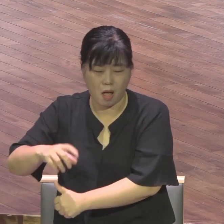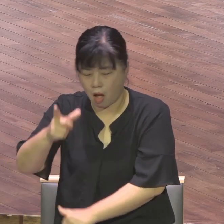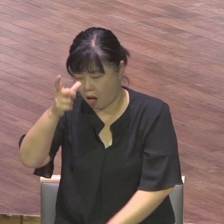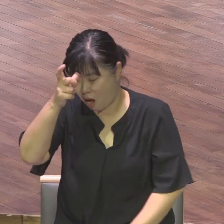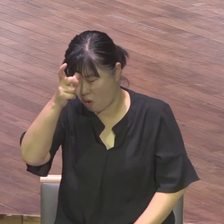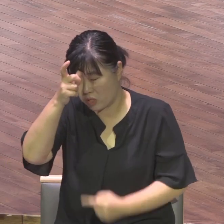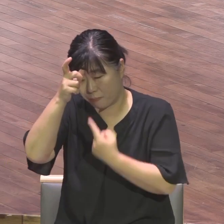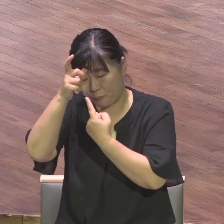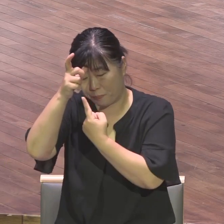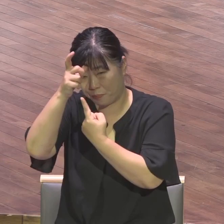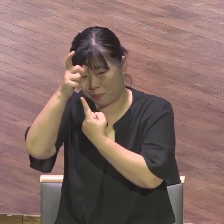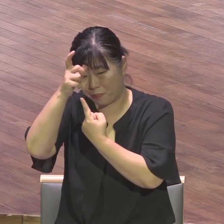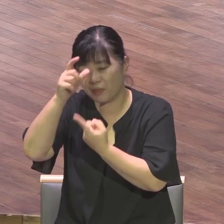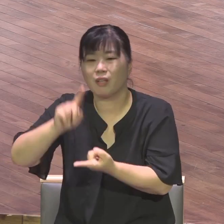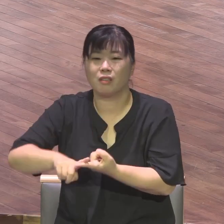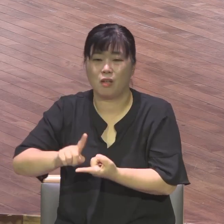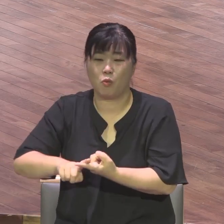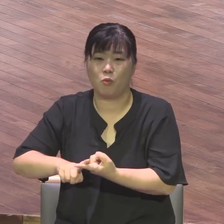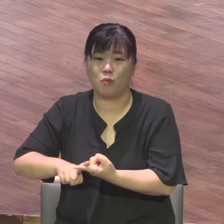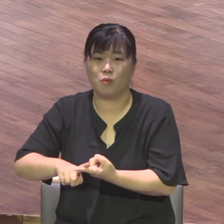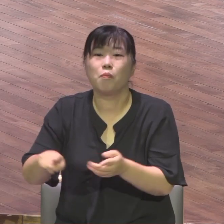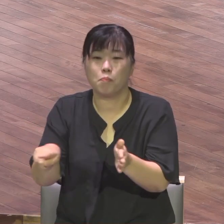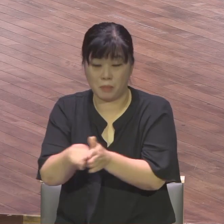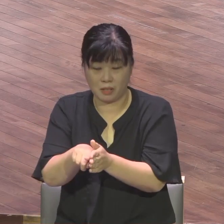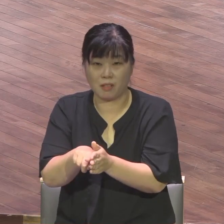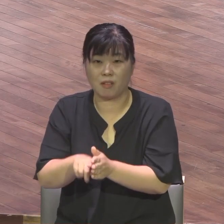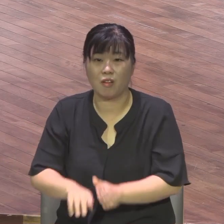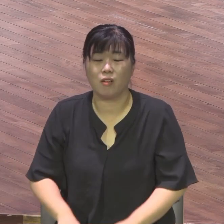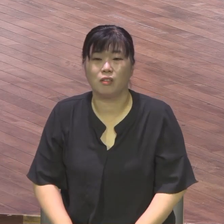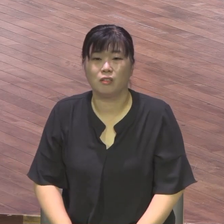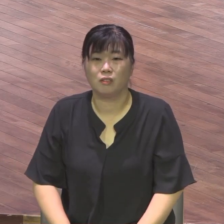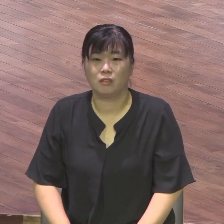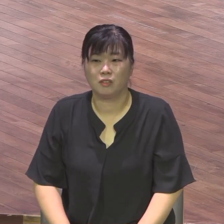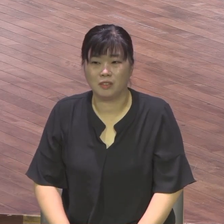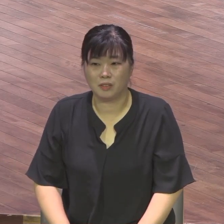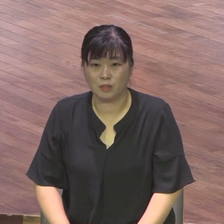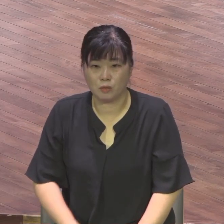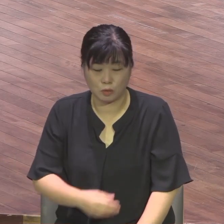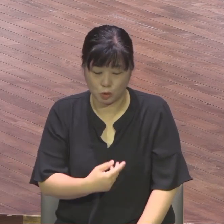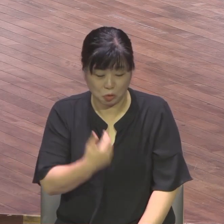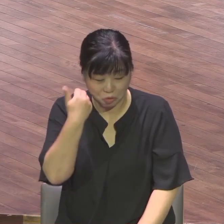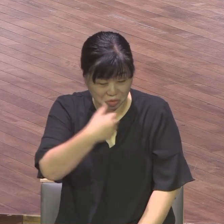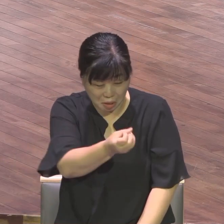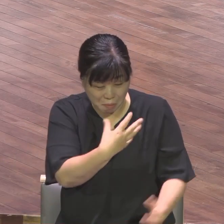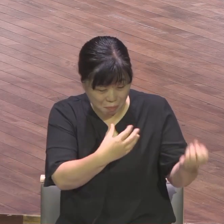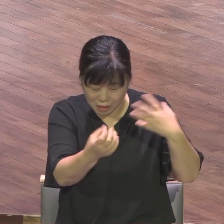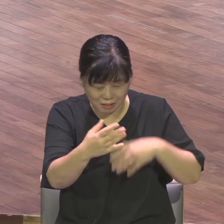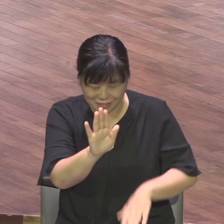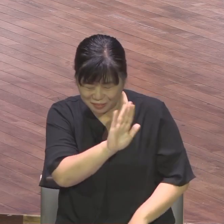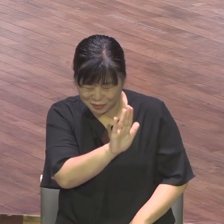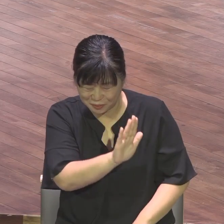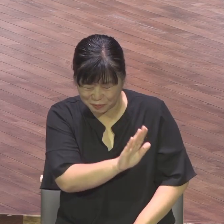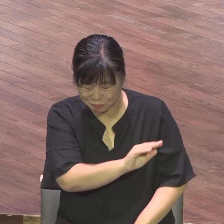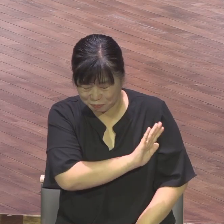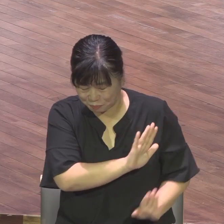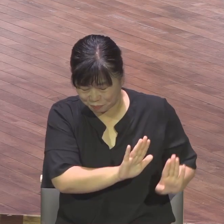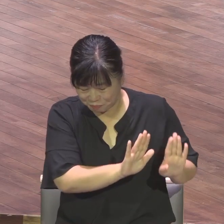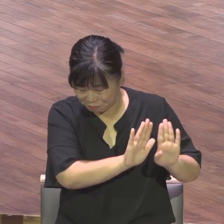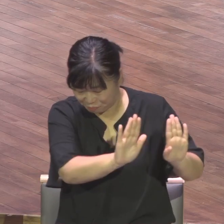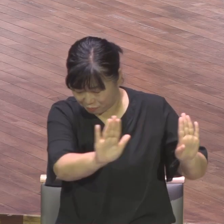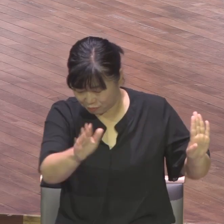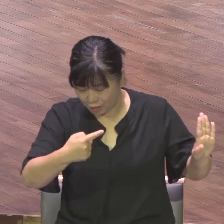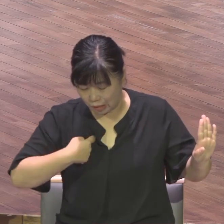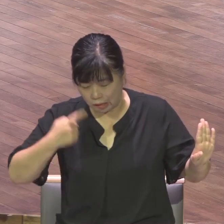자기 선입견, 자기 고정관념 가지고 미리 판단해 버린 것입니다. 미리 확인도 안